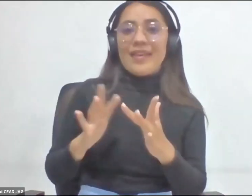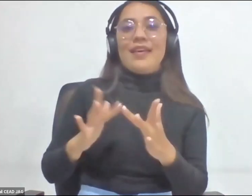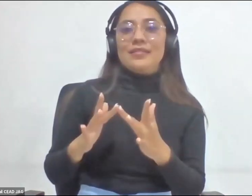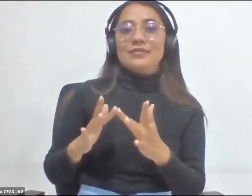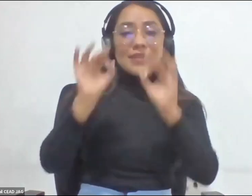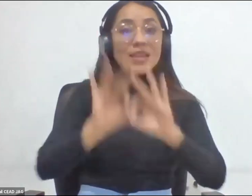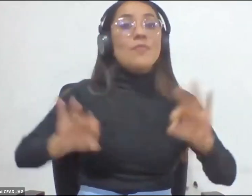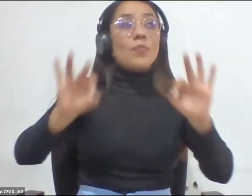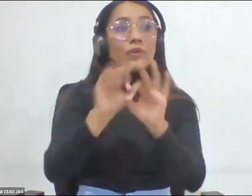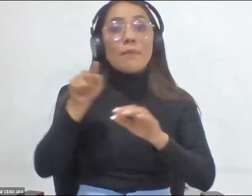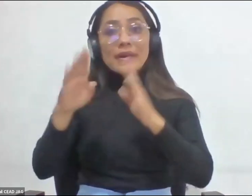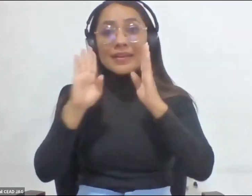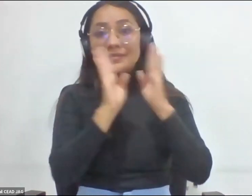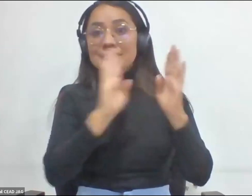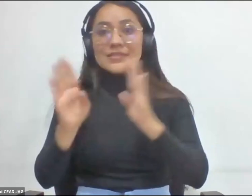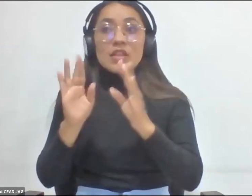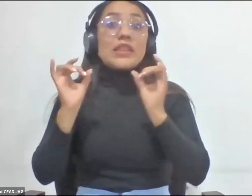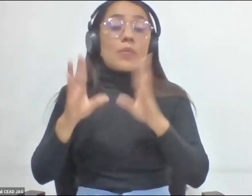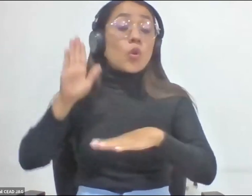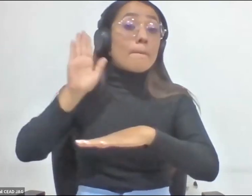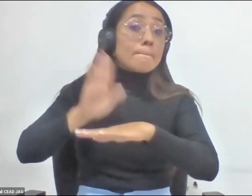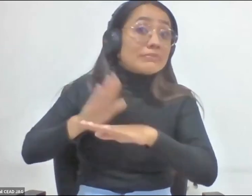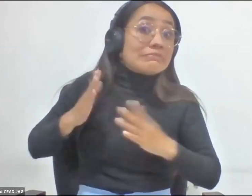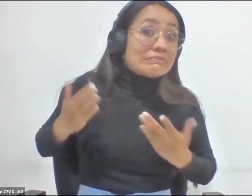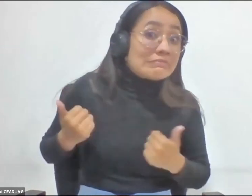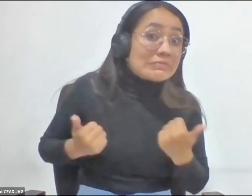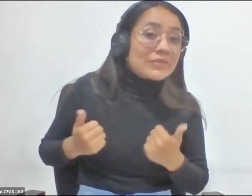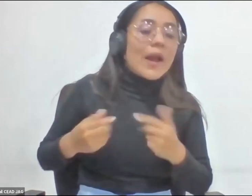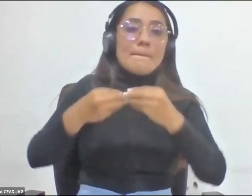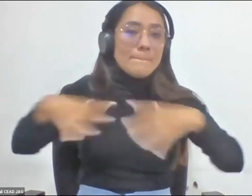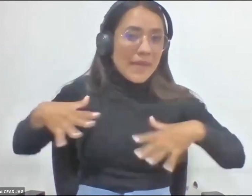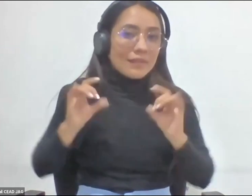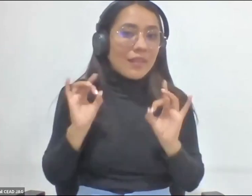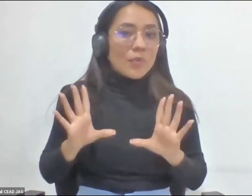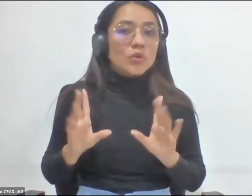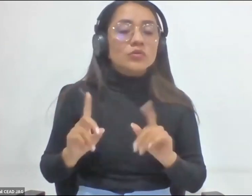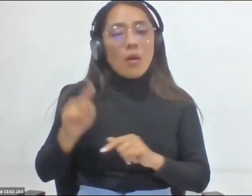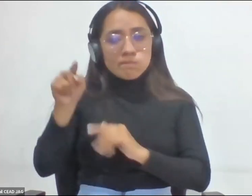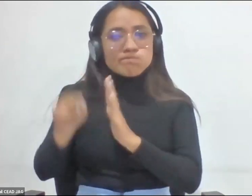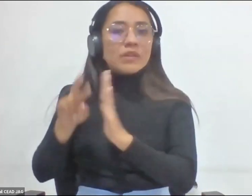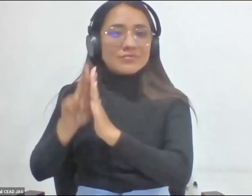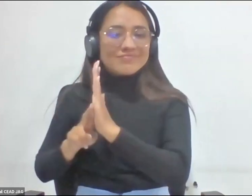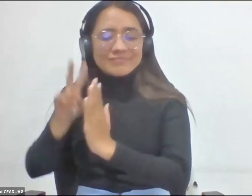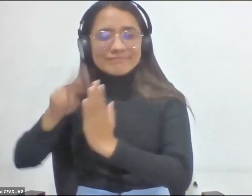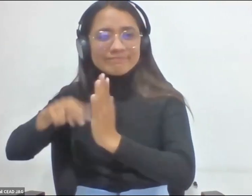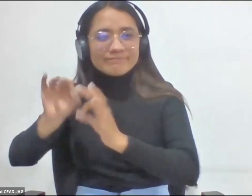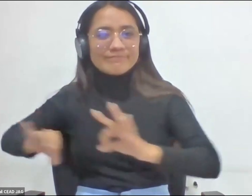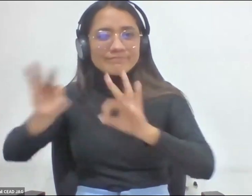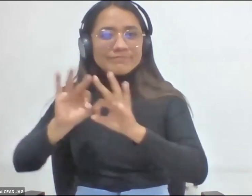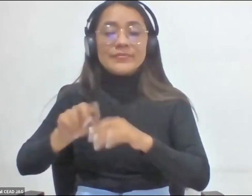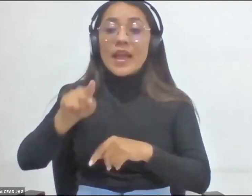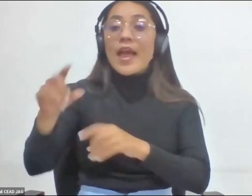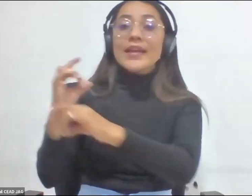le dan para poder perder ese beneficio Ahora sí paso para a contestarte la pregunta que nos han realizado